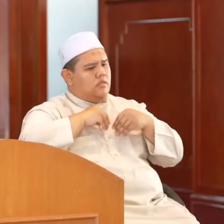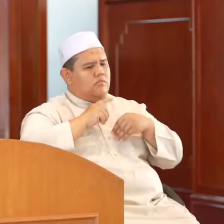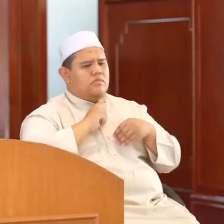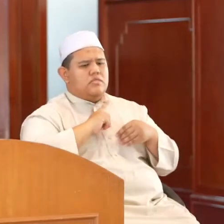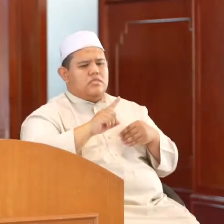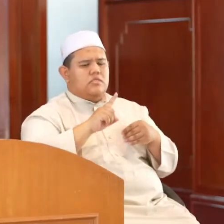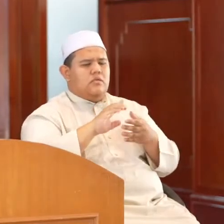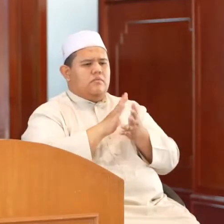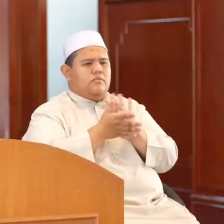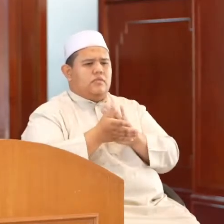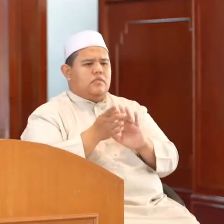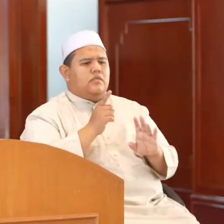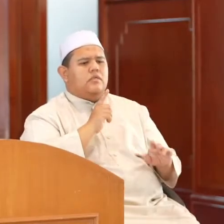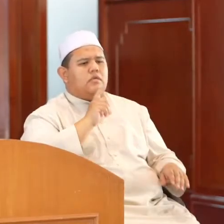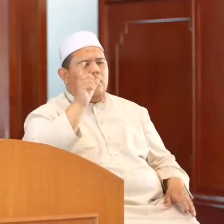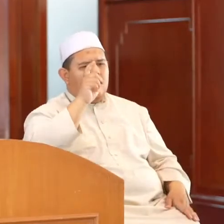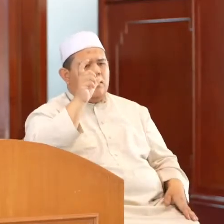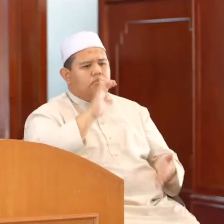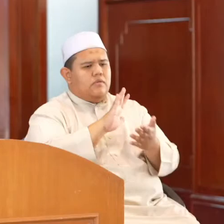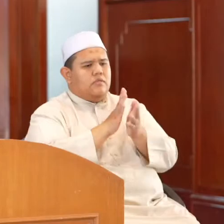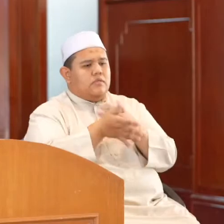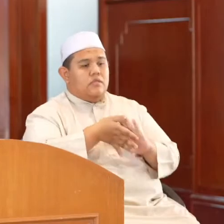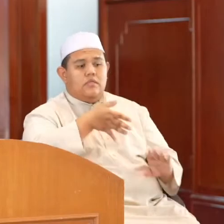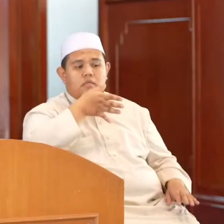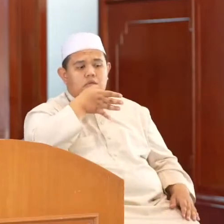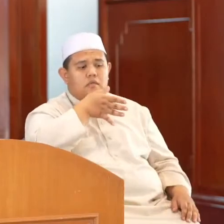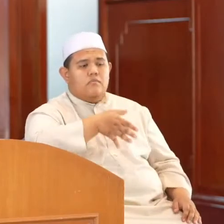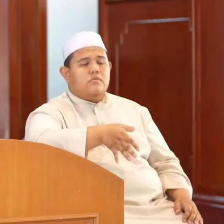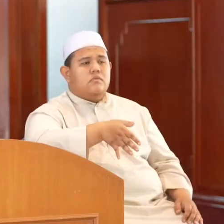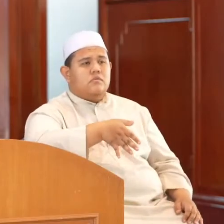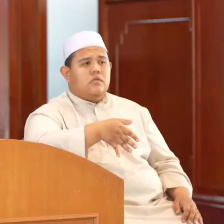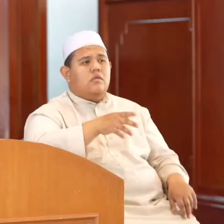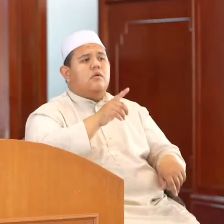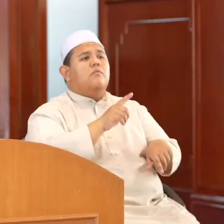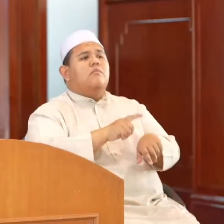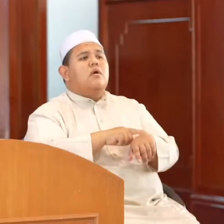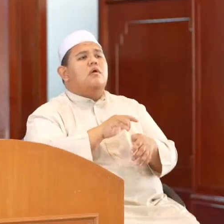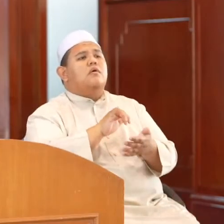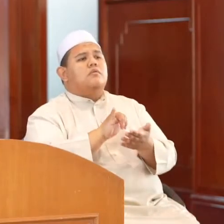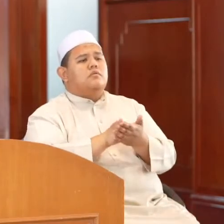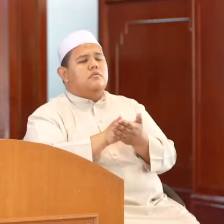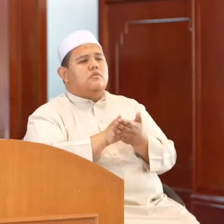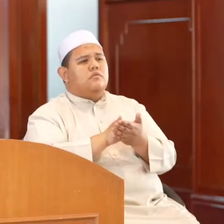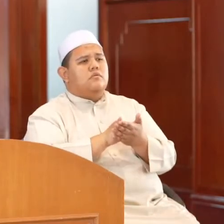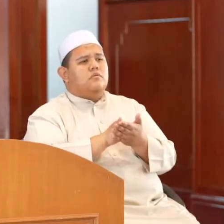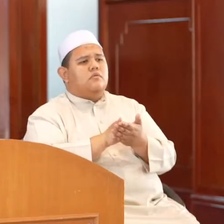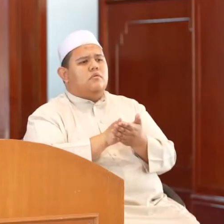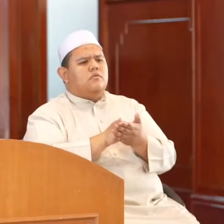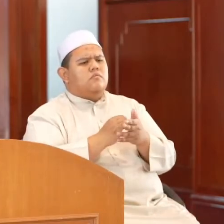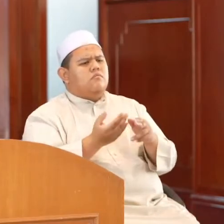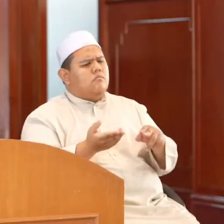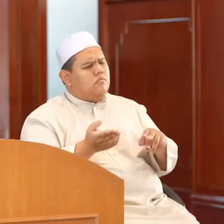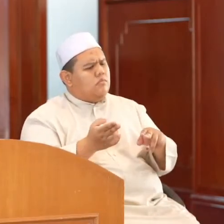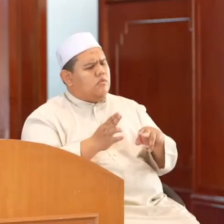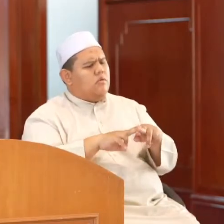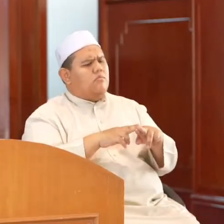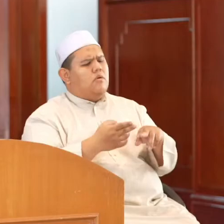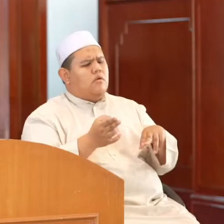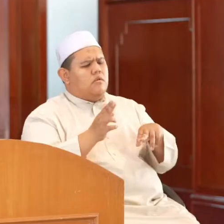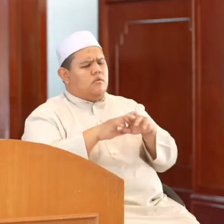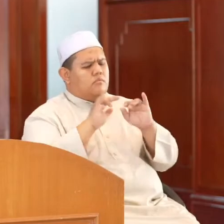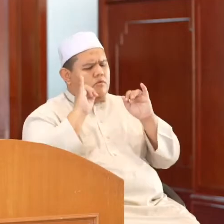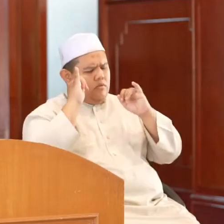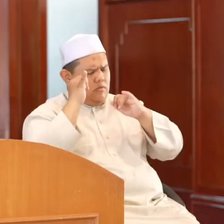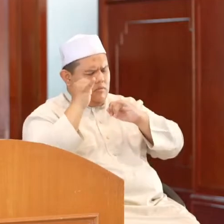agama kamu. Maka Nabi ketika itu makin bertambah